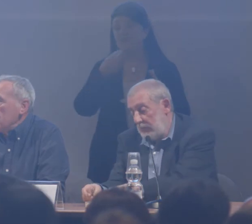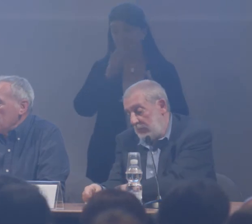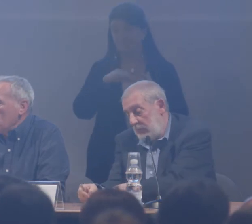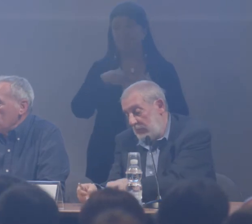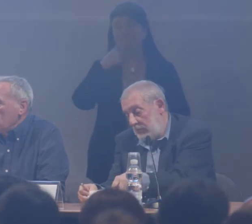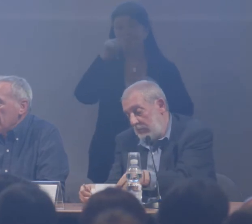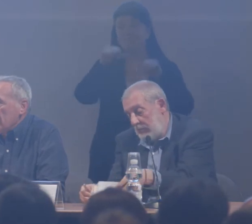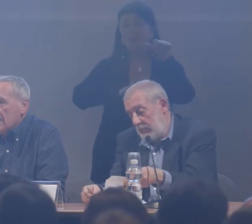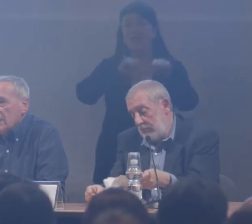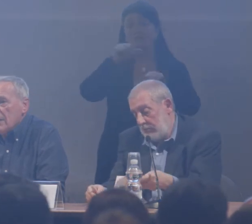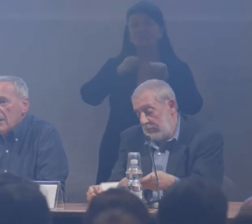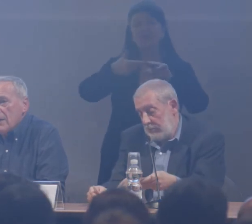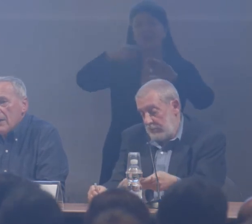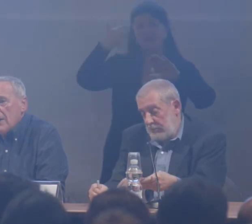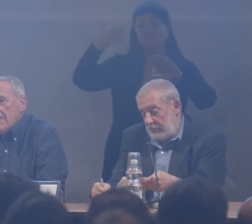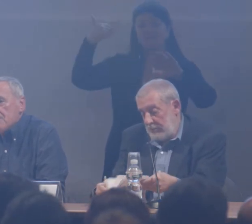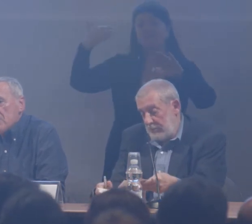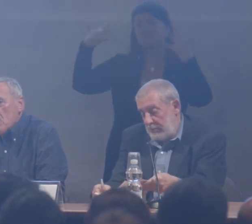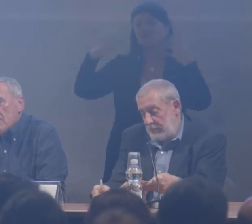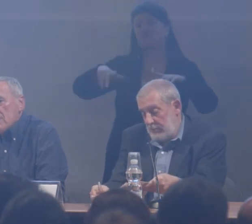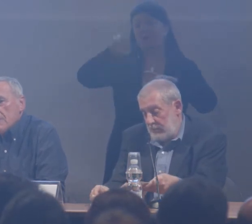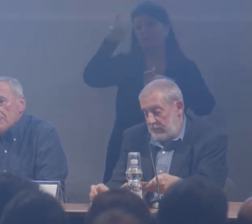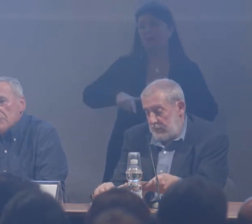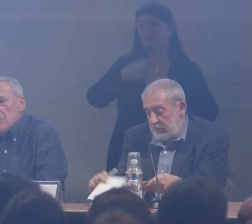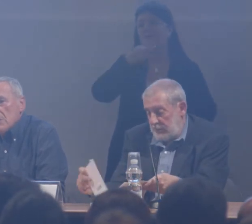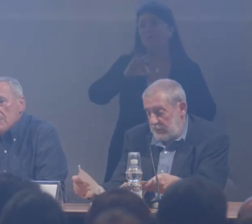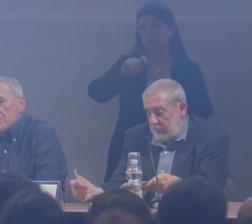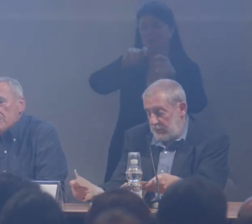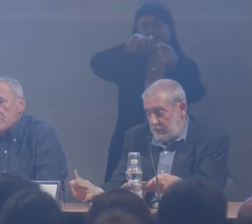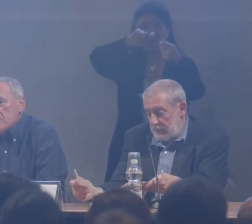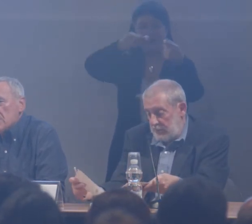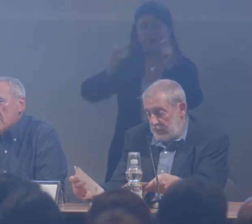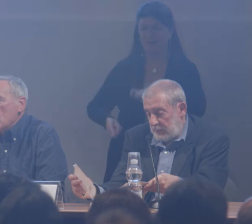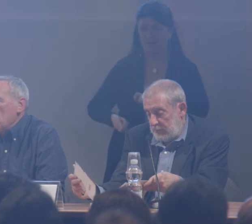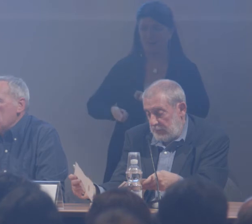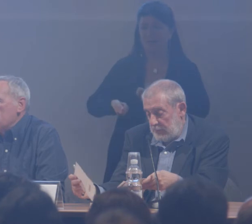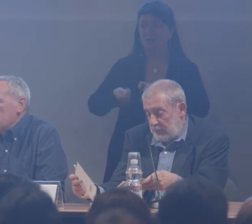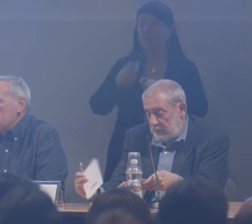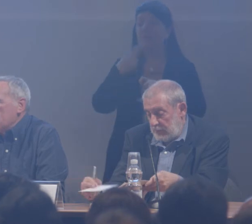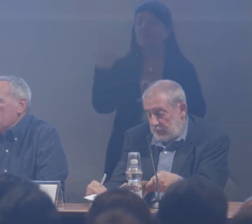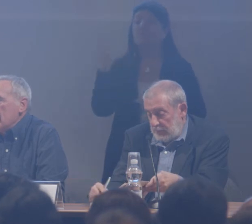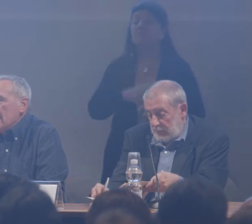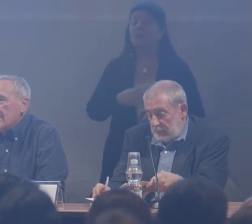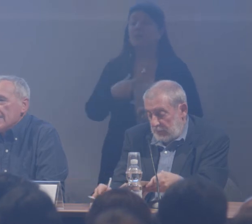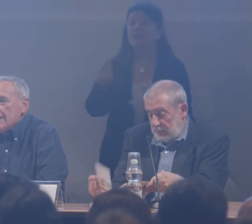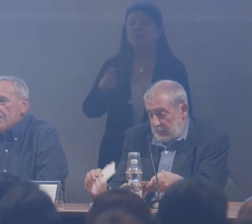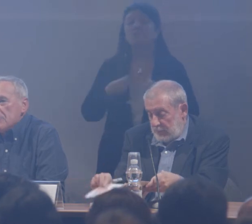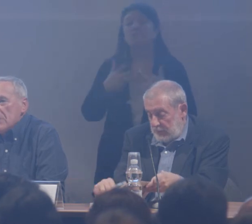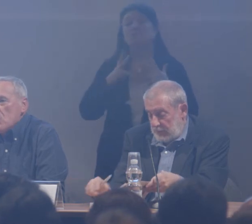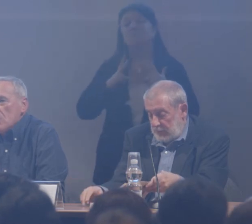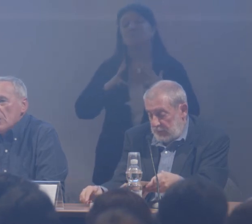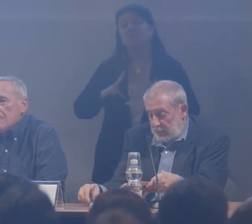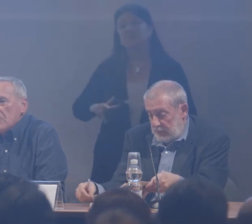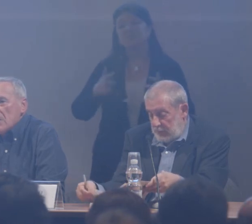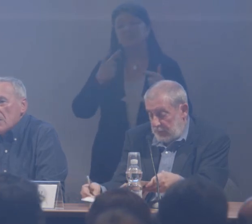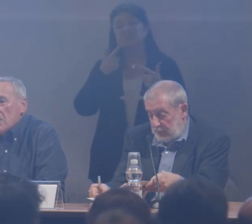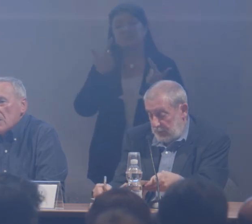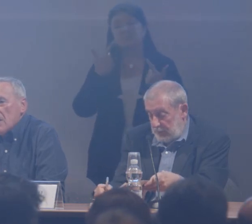molto prima il nostro paese. E questa mi tranquillizza, mi rasserena, per